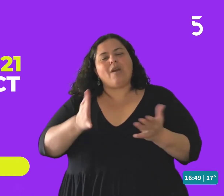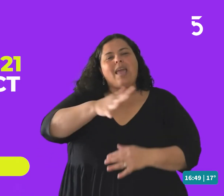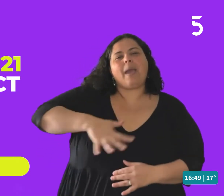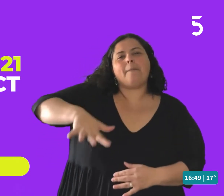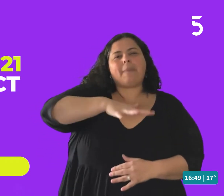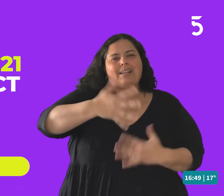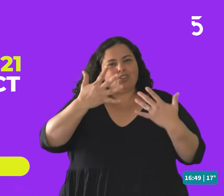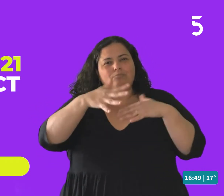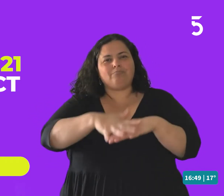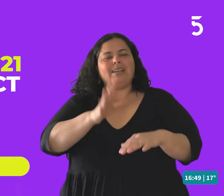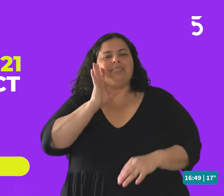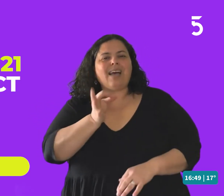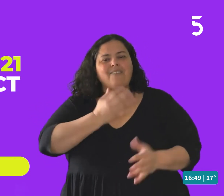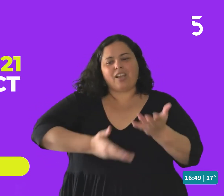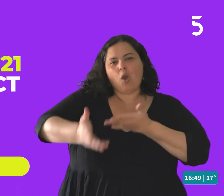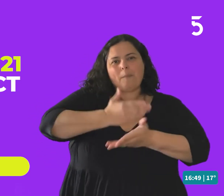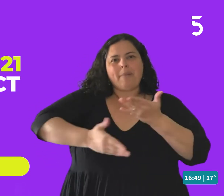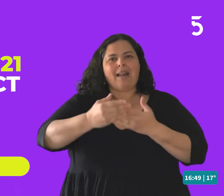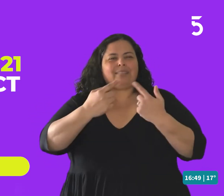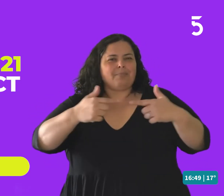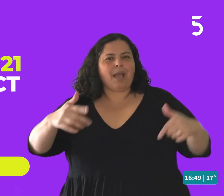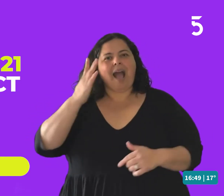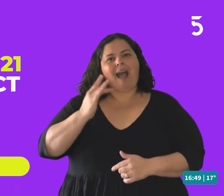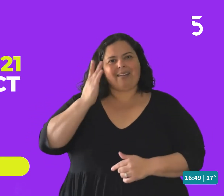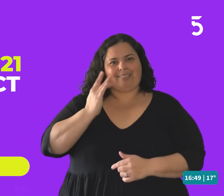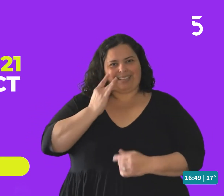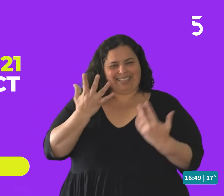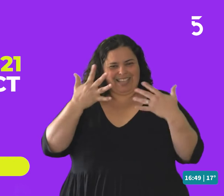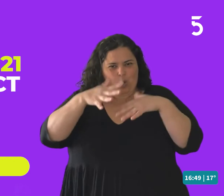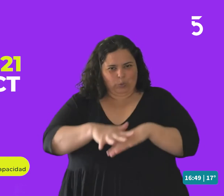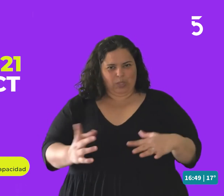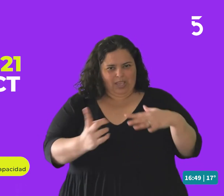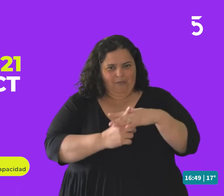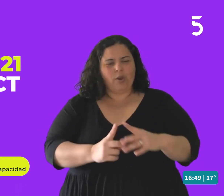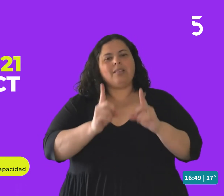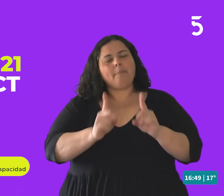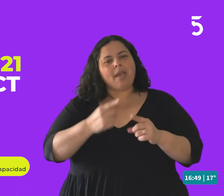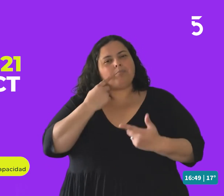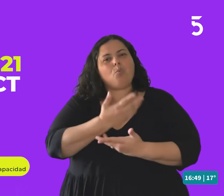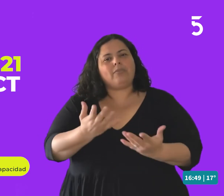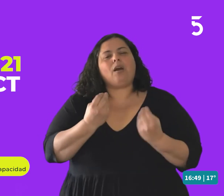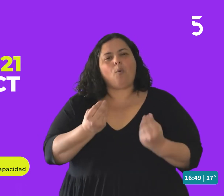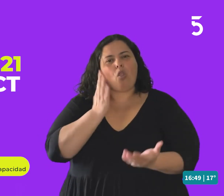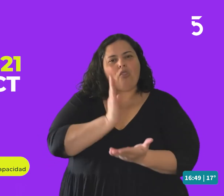reflexionar con nosotros, a intercambiar, a que se haga un ida y vuelta. Así podemos escuchar la diversidad de